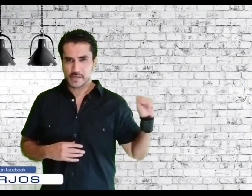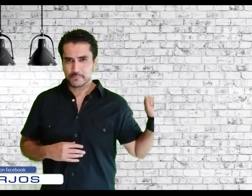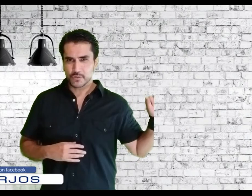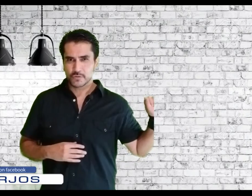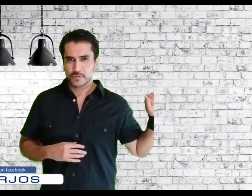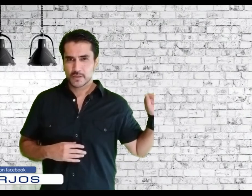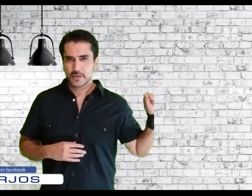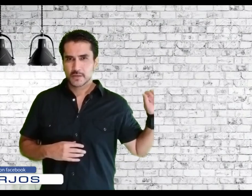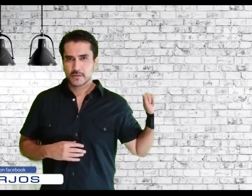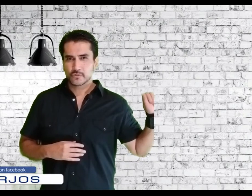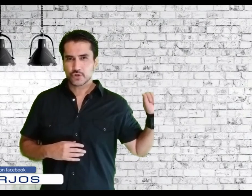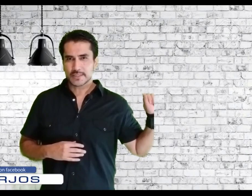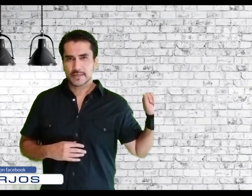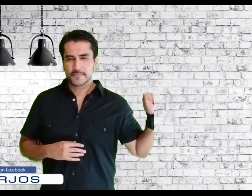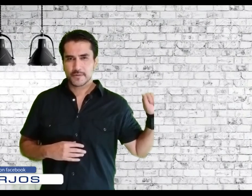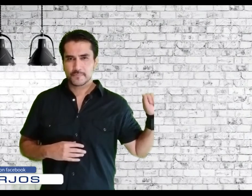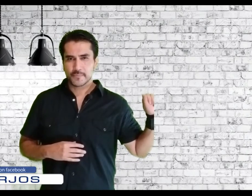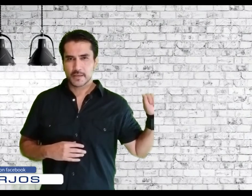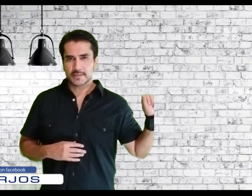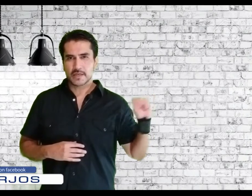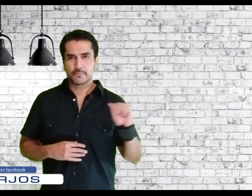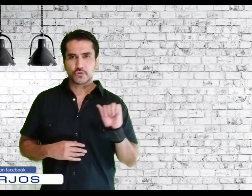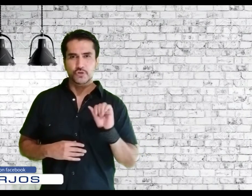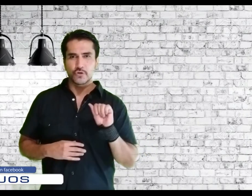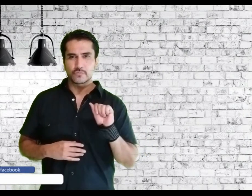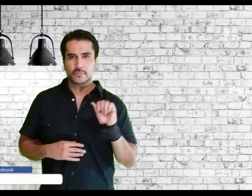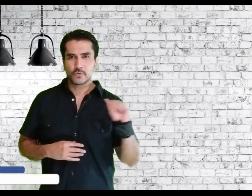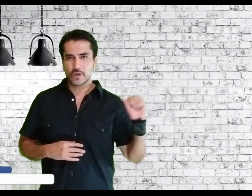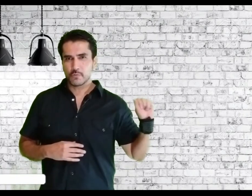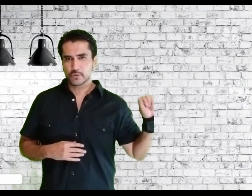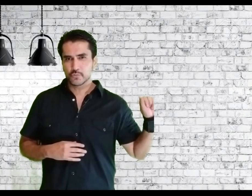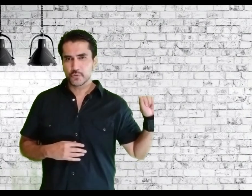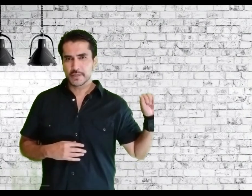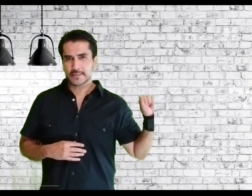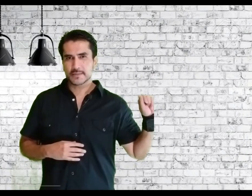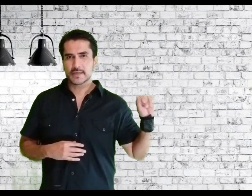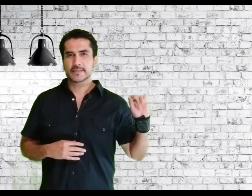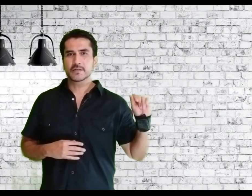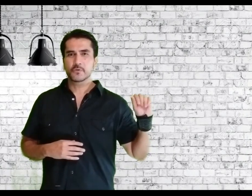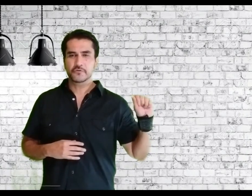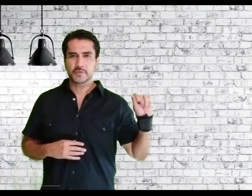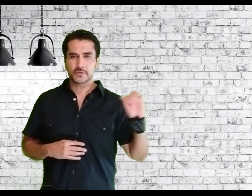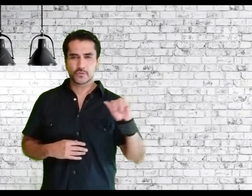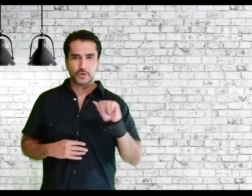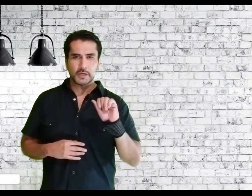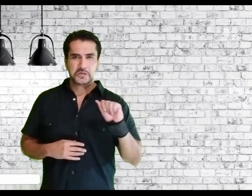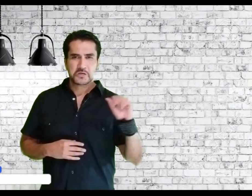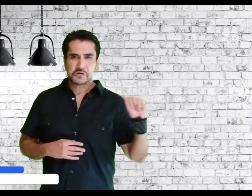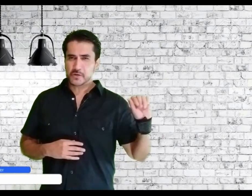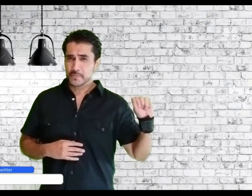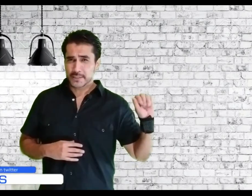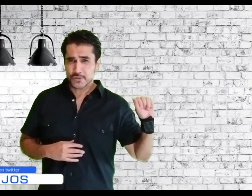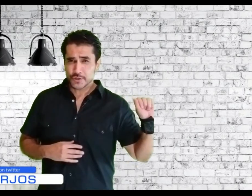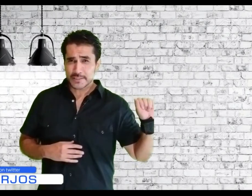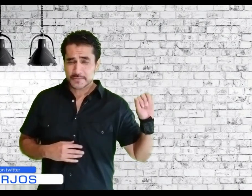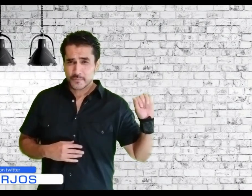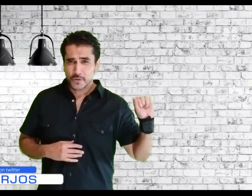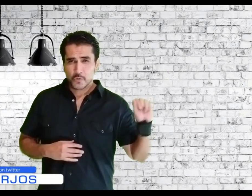rápido. Entonces, esta es la posición con la cual tú puedes hacer el movimiento. Recomendaciones. Cuando